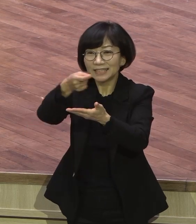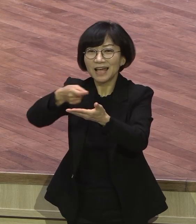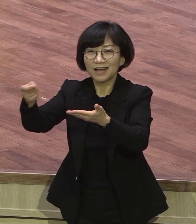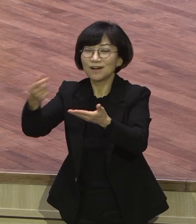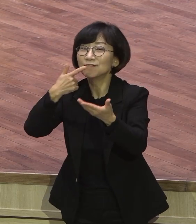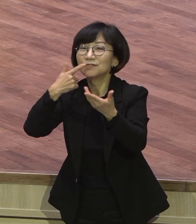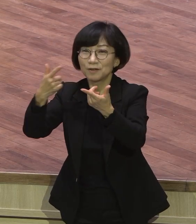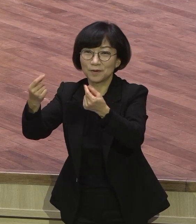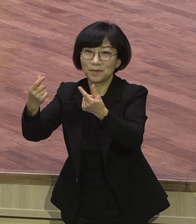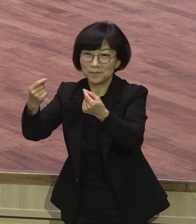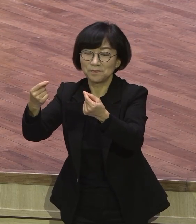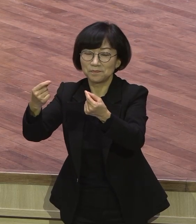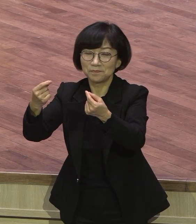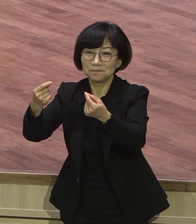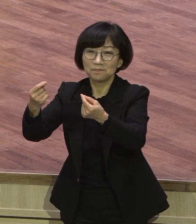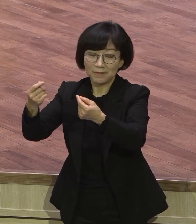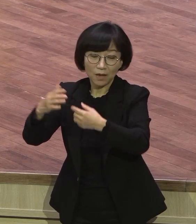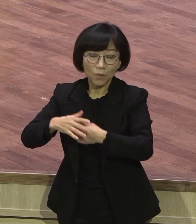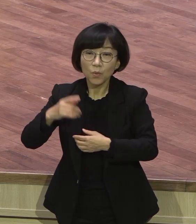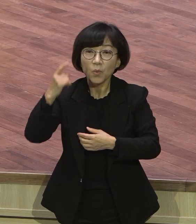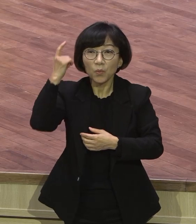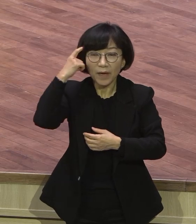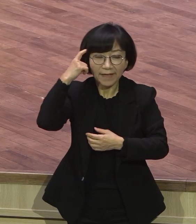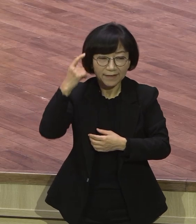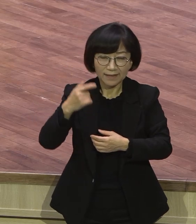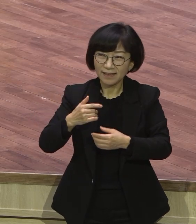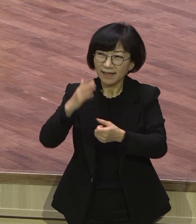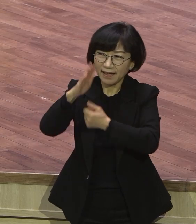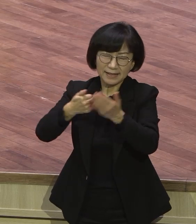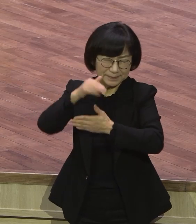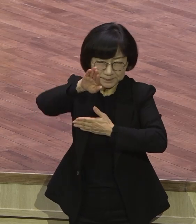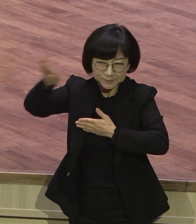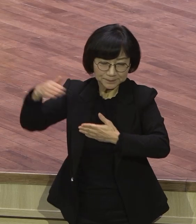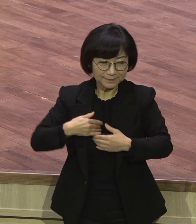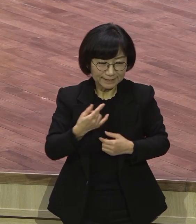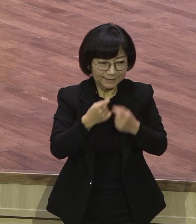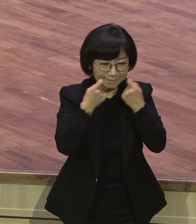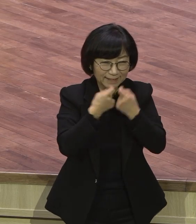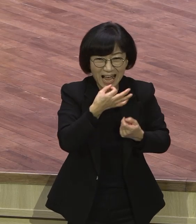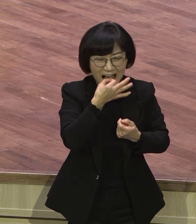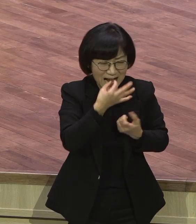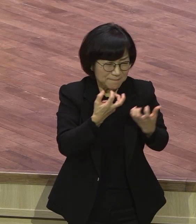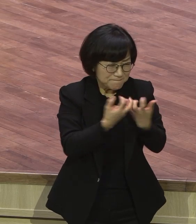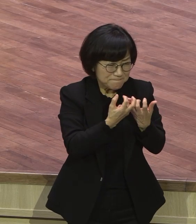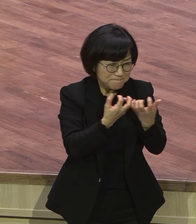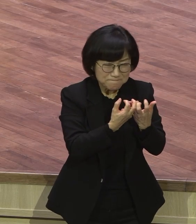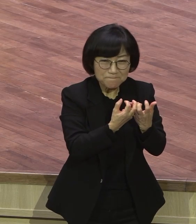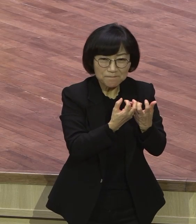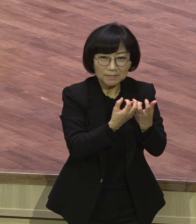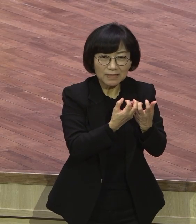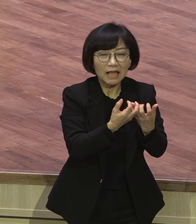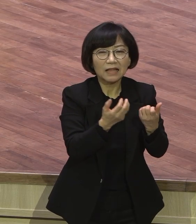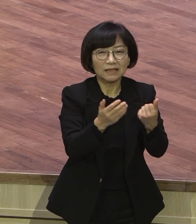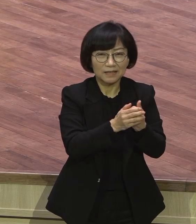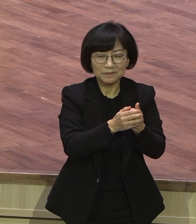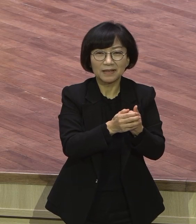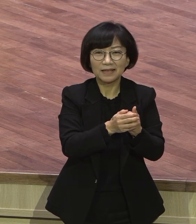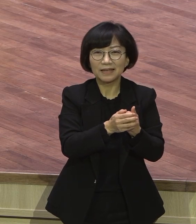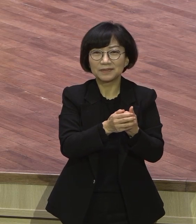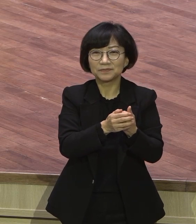않으니까 자기 것으로 가득 차있으니까 다 내려놓고